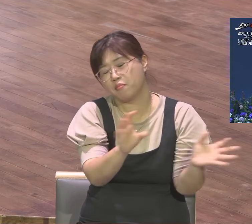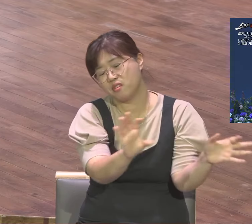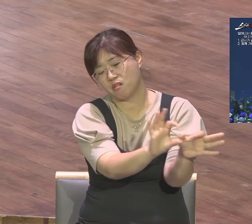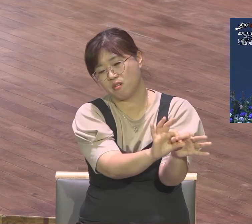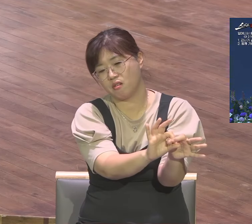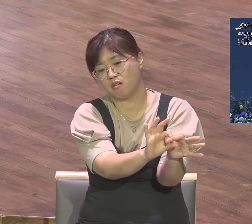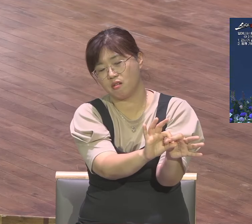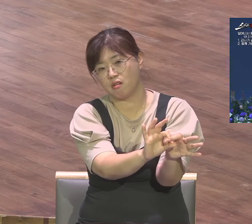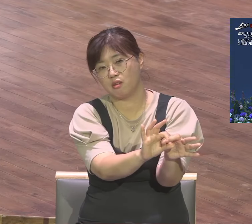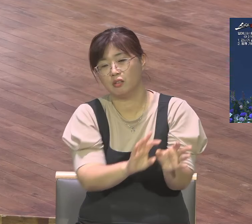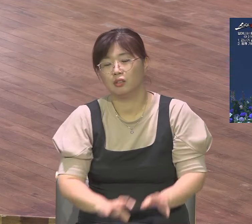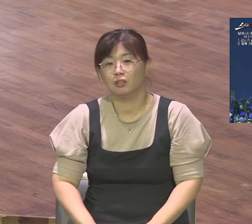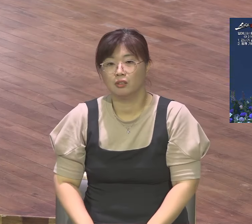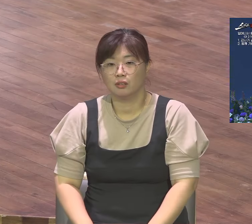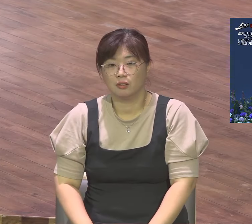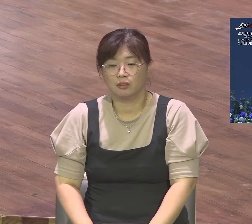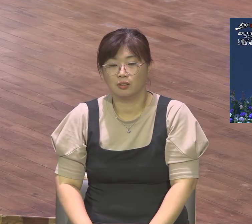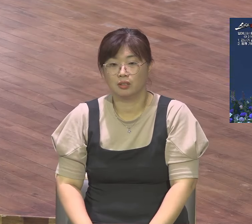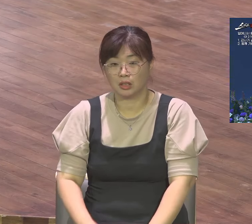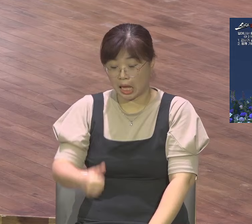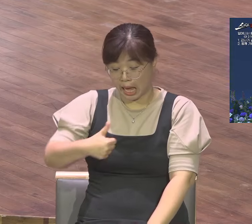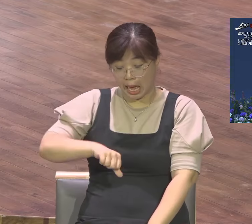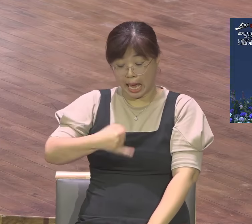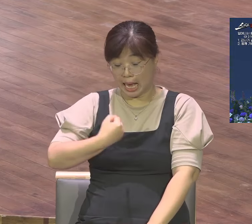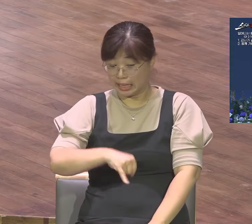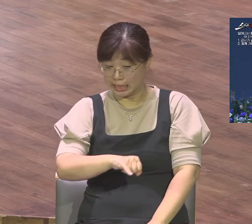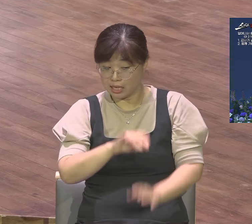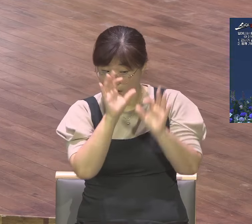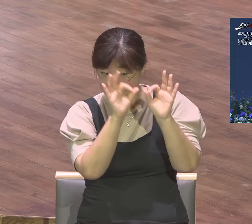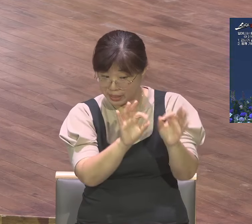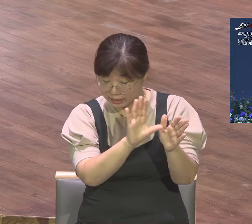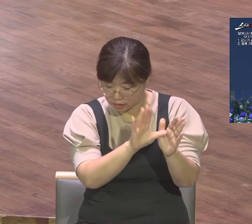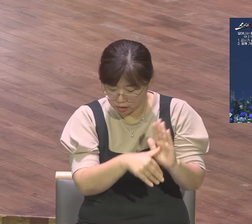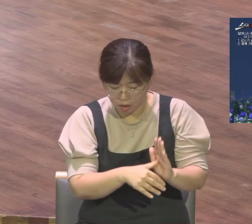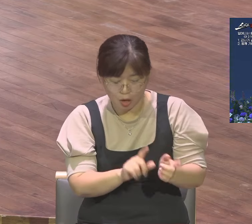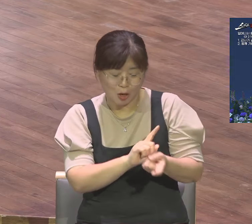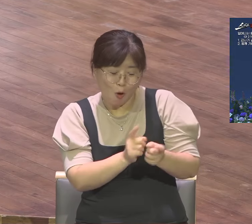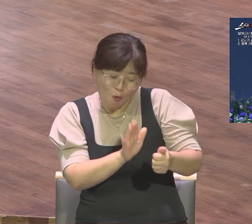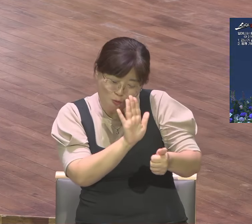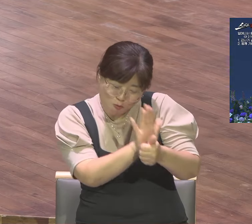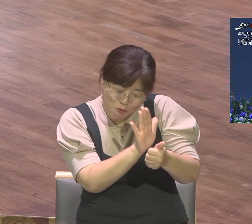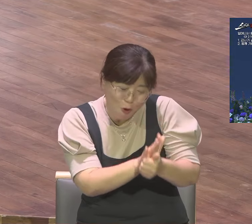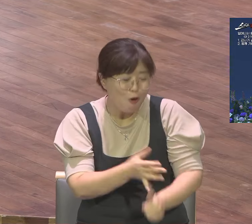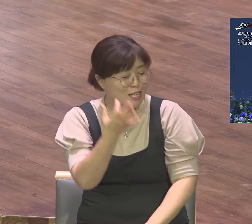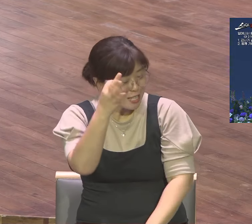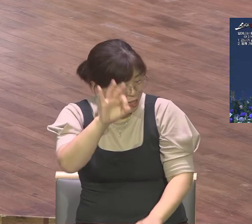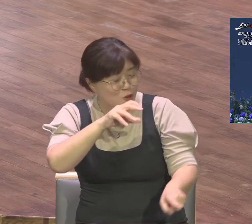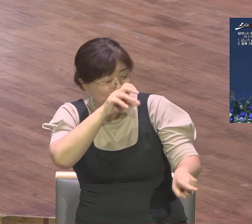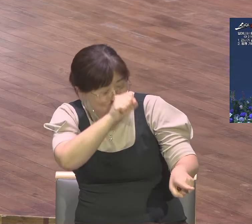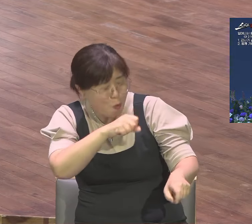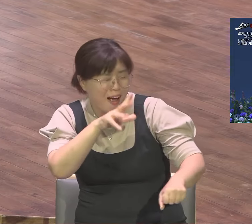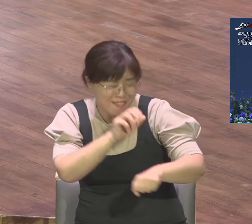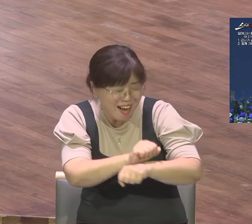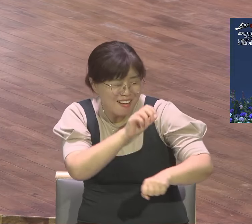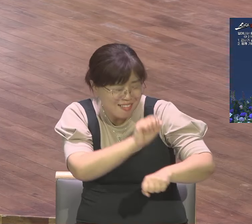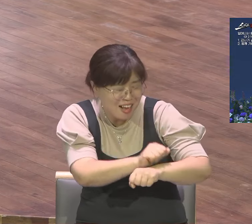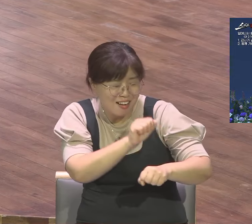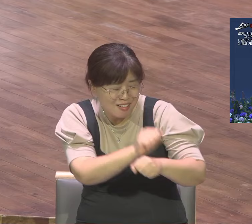부부간에 자식간에 성도간에 서로 위로해주고 칭찬해주고 인정해주고 격려하고